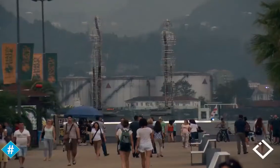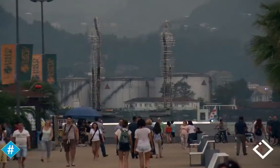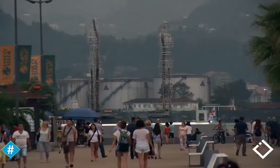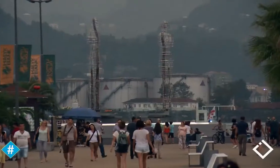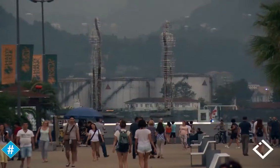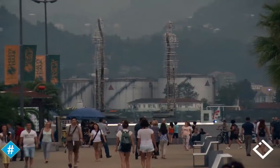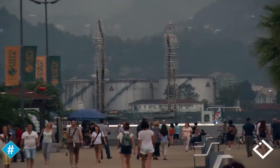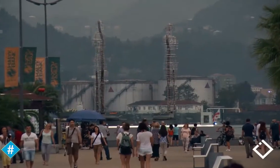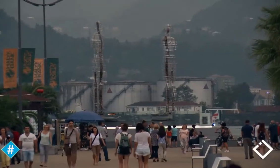ხდებიან.